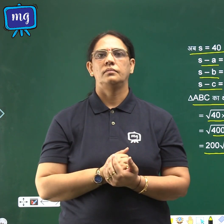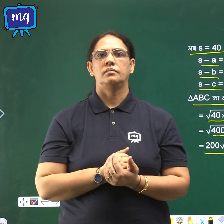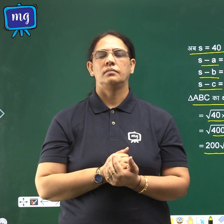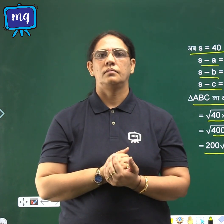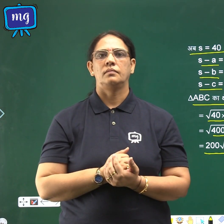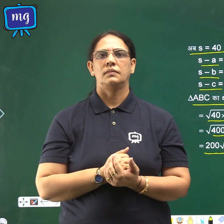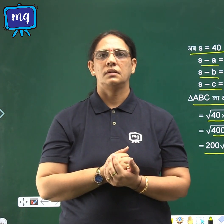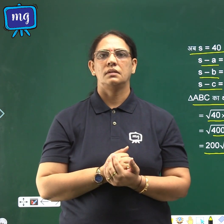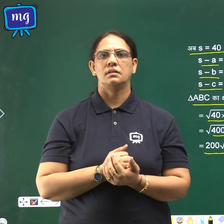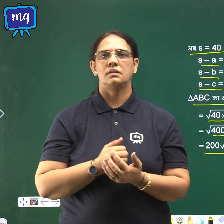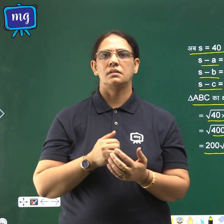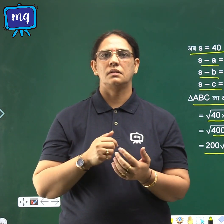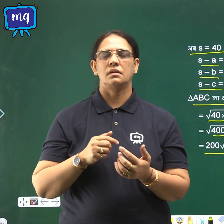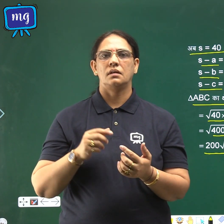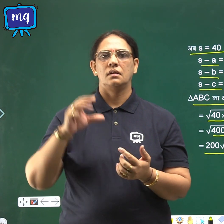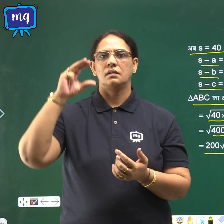सेमी स्क्वायर।